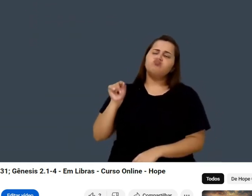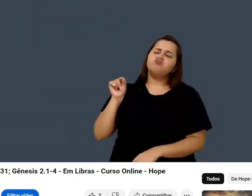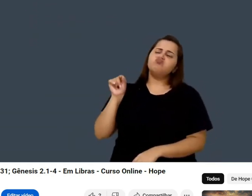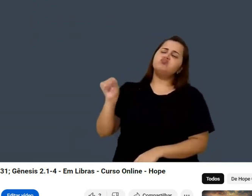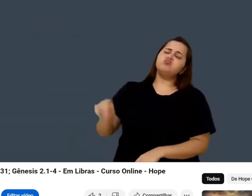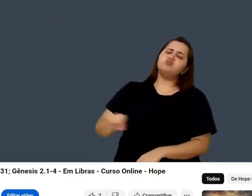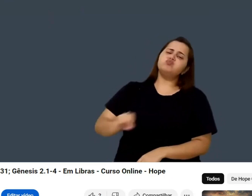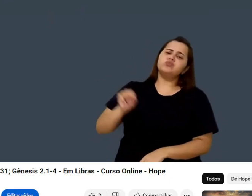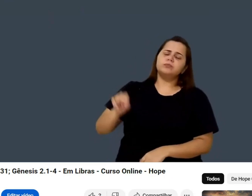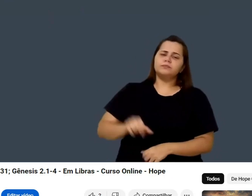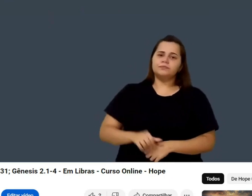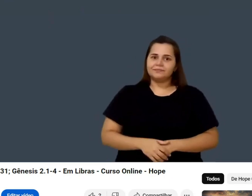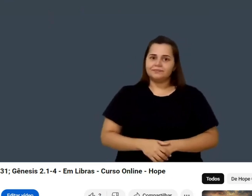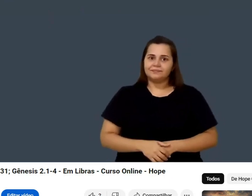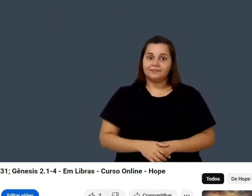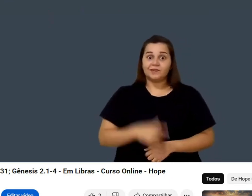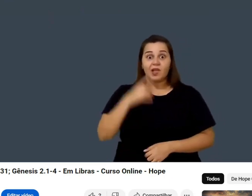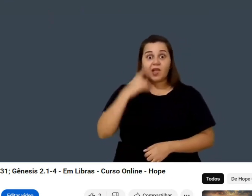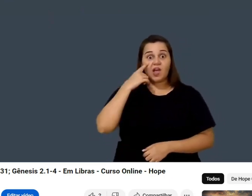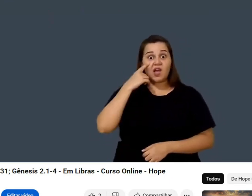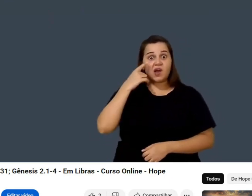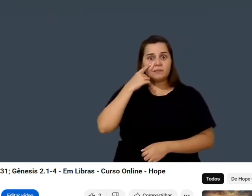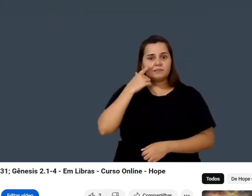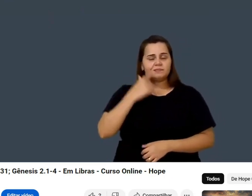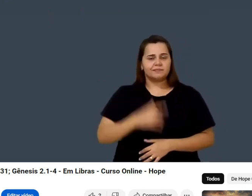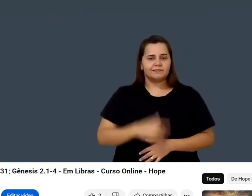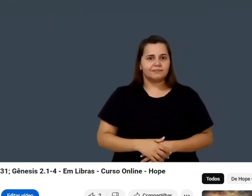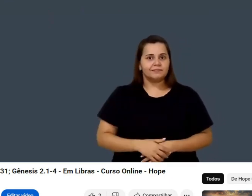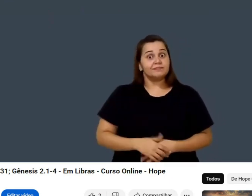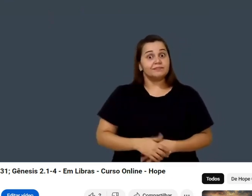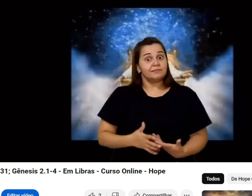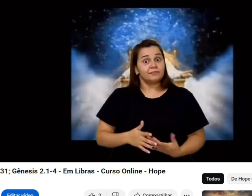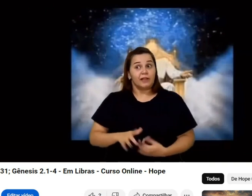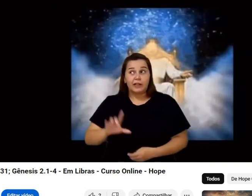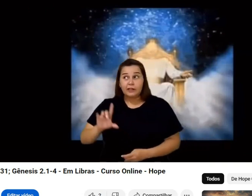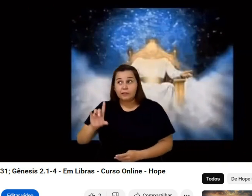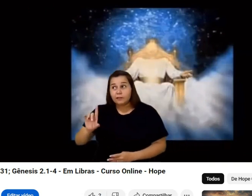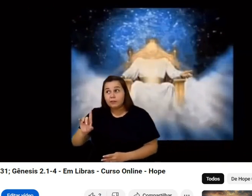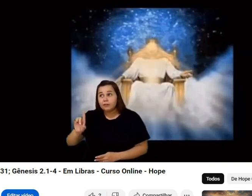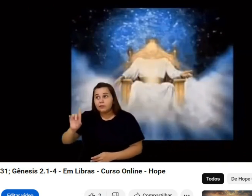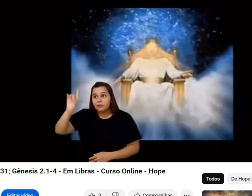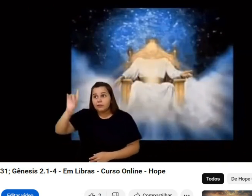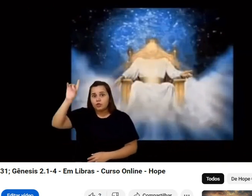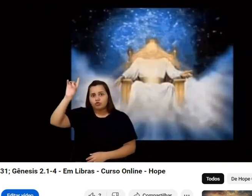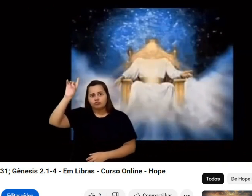Você conhece? O que é isso? Deixa eu mostrar para vocês. Olha